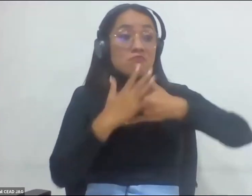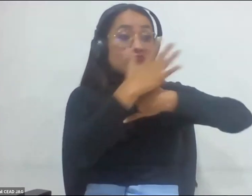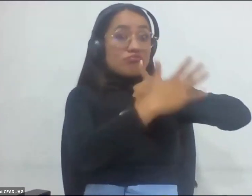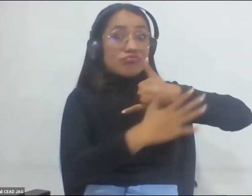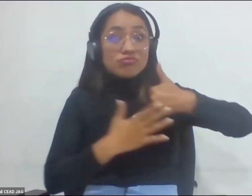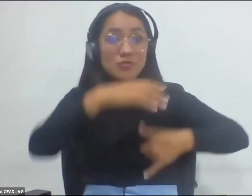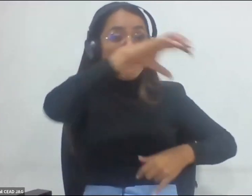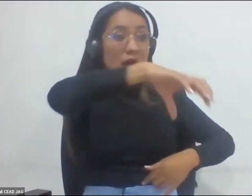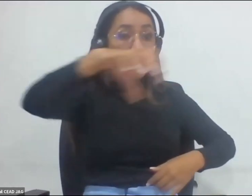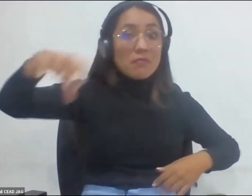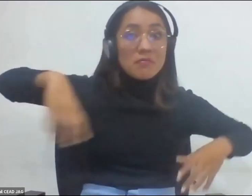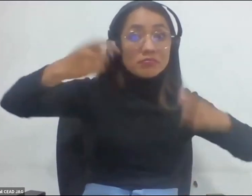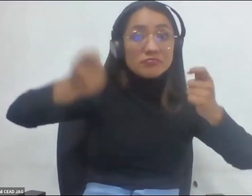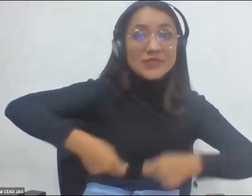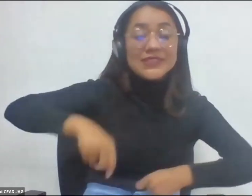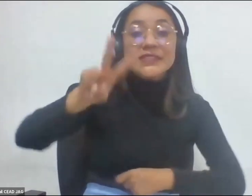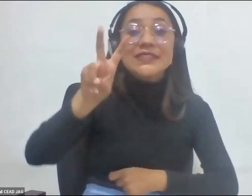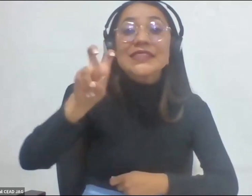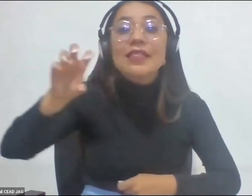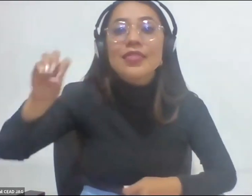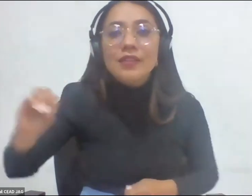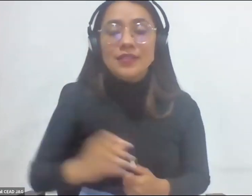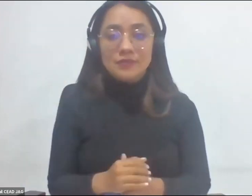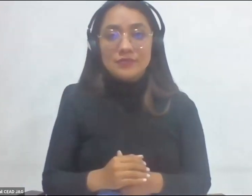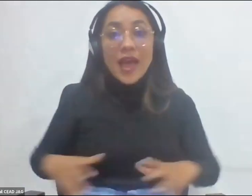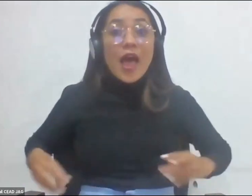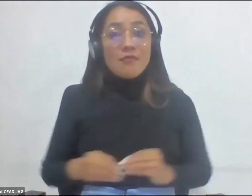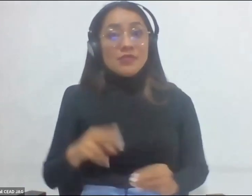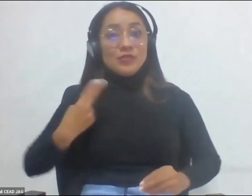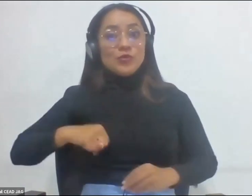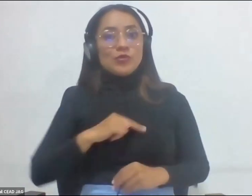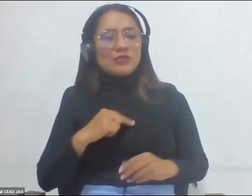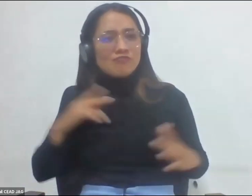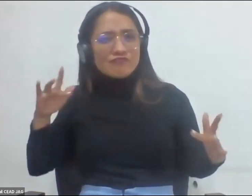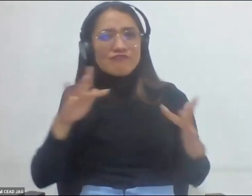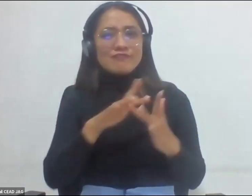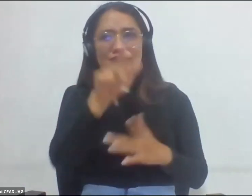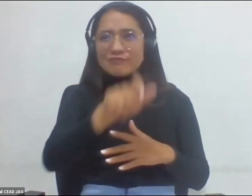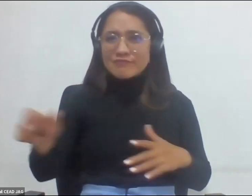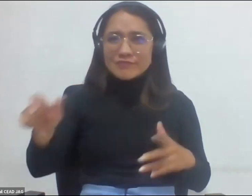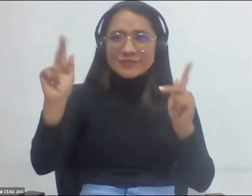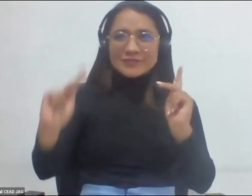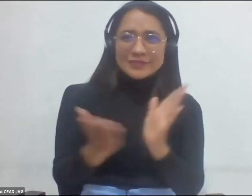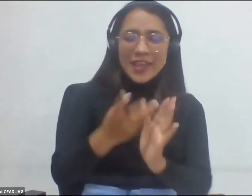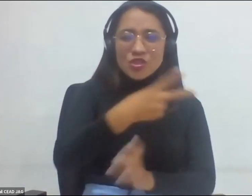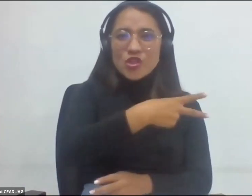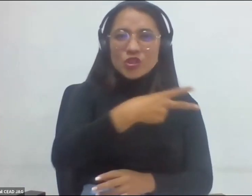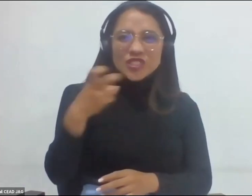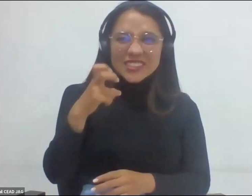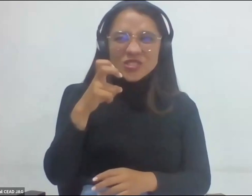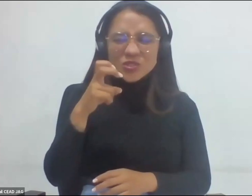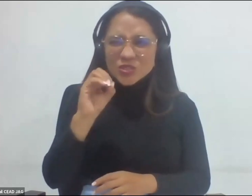departamentos es la universidad que promueve El arraigo Regional y esos doscientos cinco mil estudiantes viven en